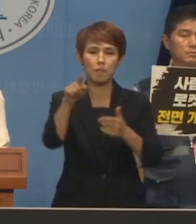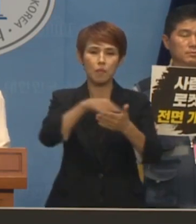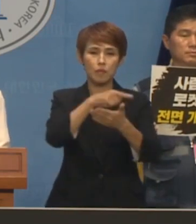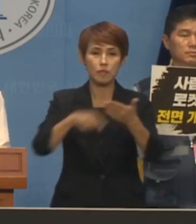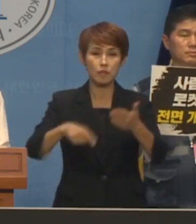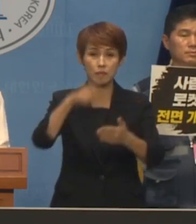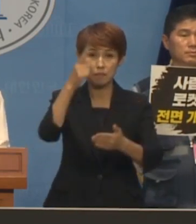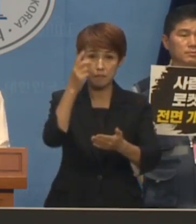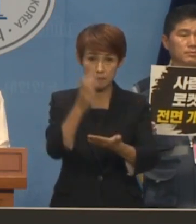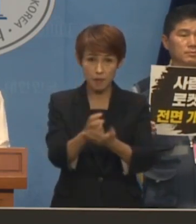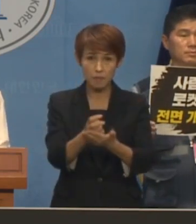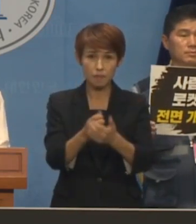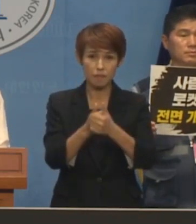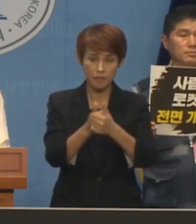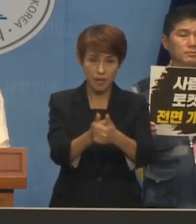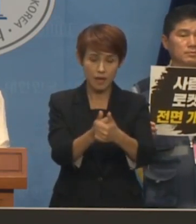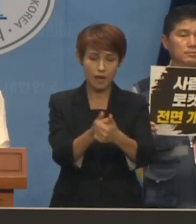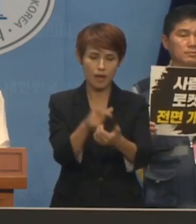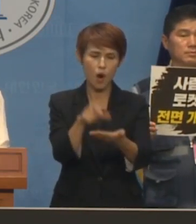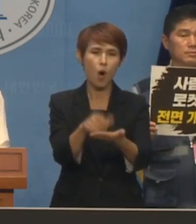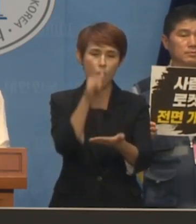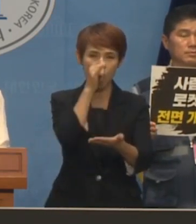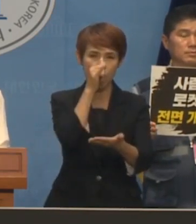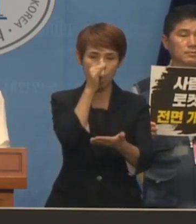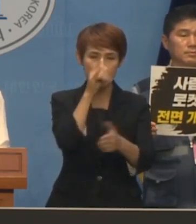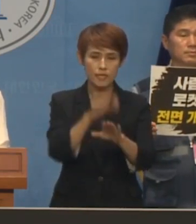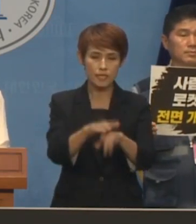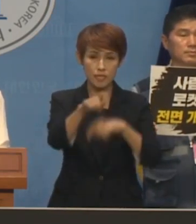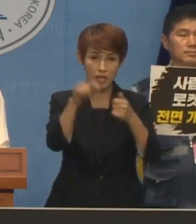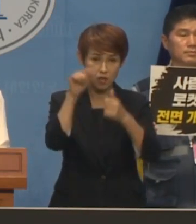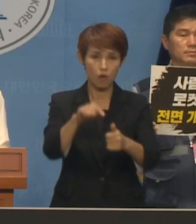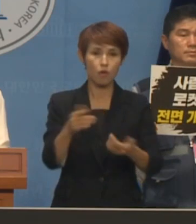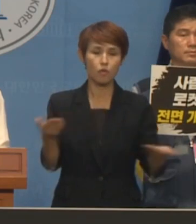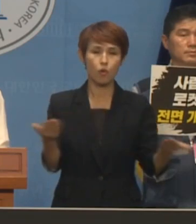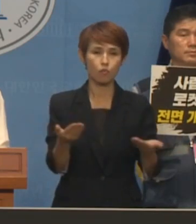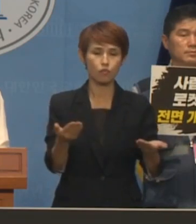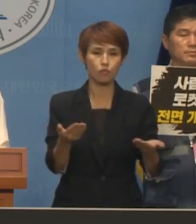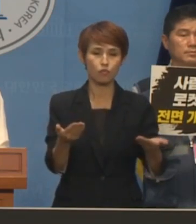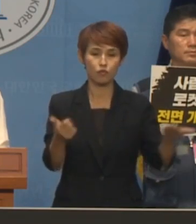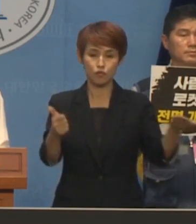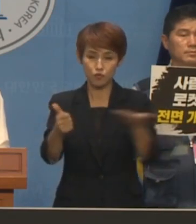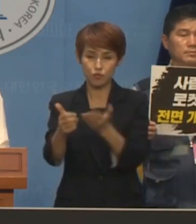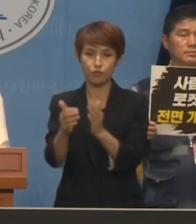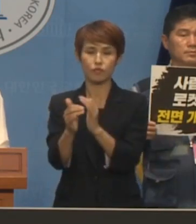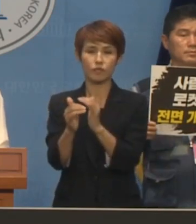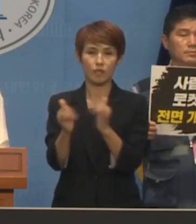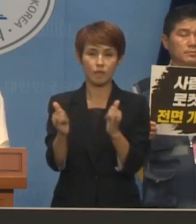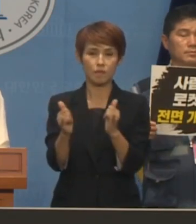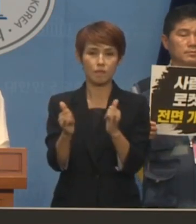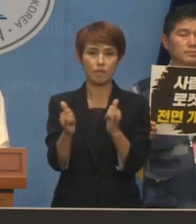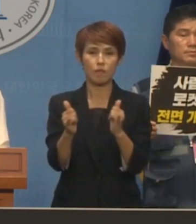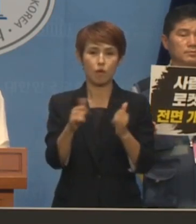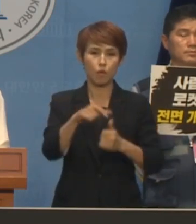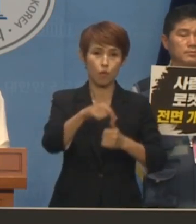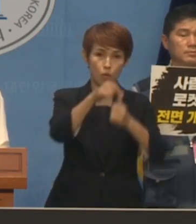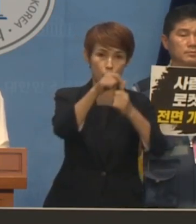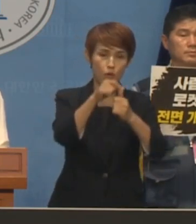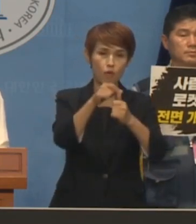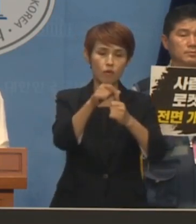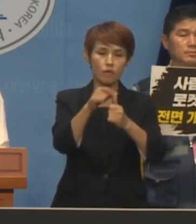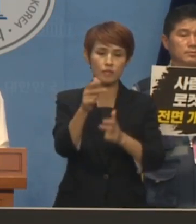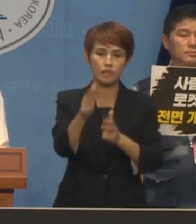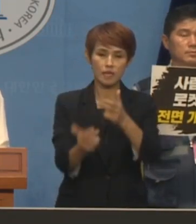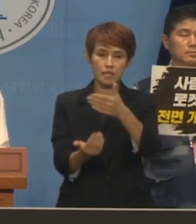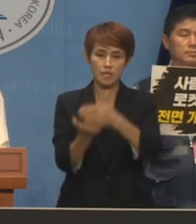시행령에 의해 정의됩니다 시행령에 노무제공자 직종을 정해놓고 고용 산재보험 가입을